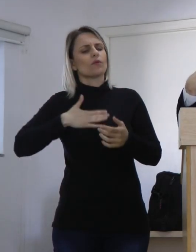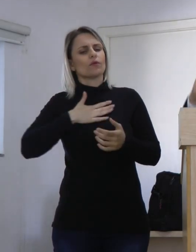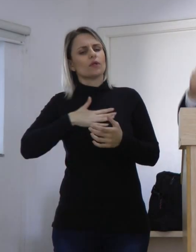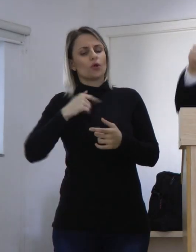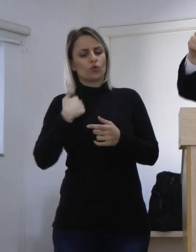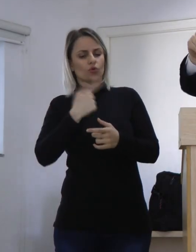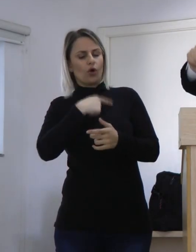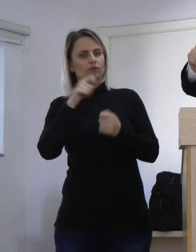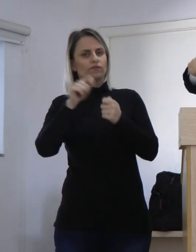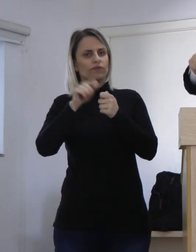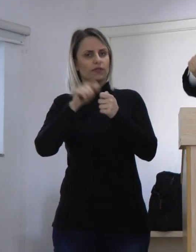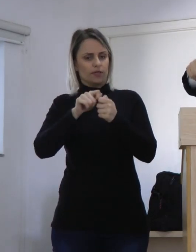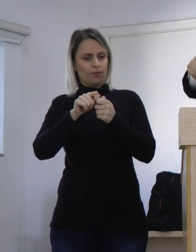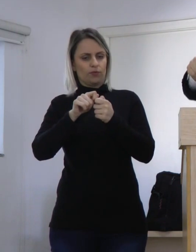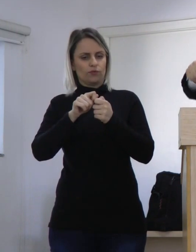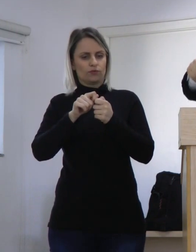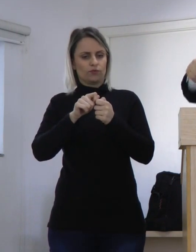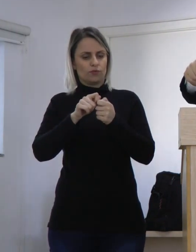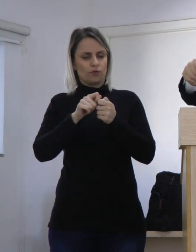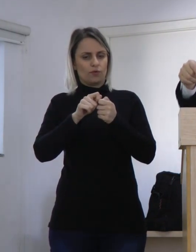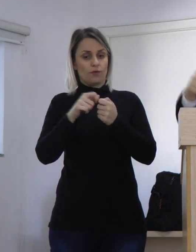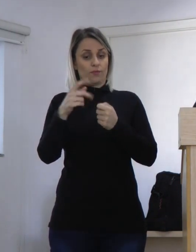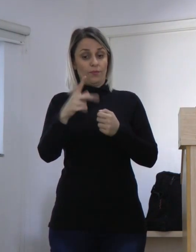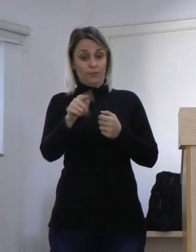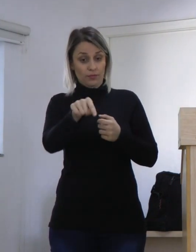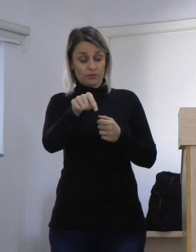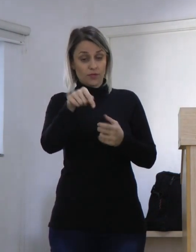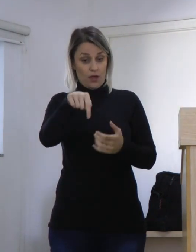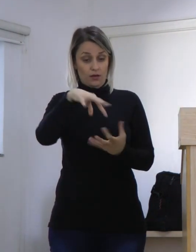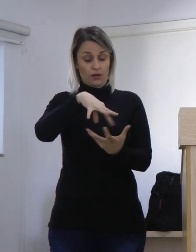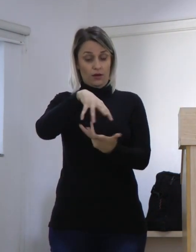lar fizéssemos pelo senhor que está encarnado na terra?